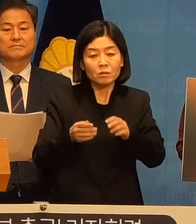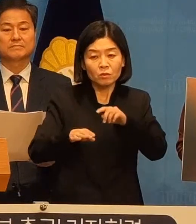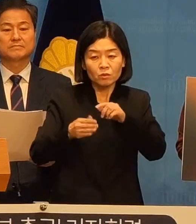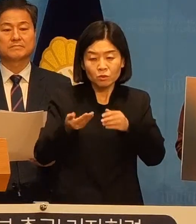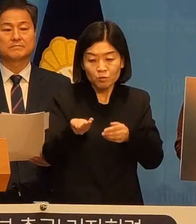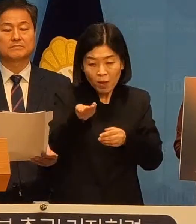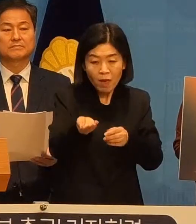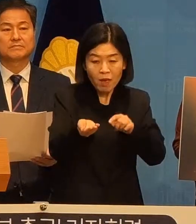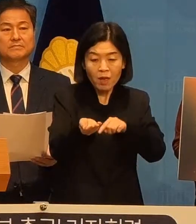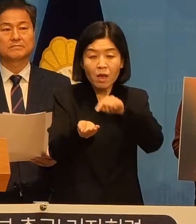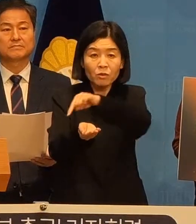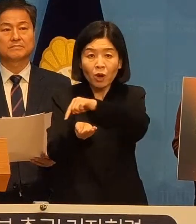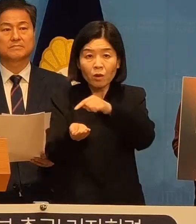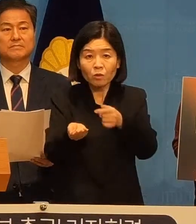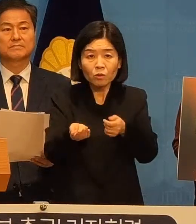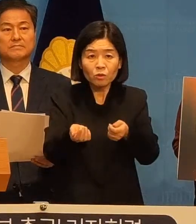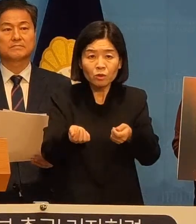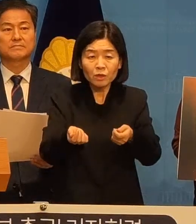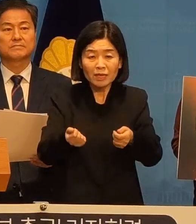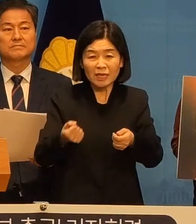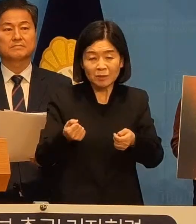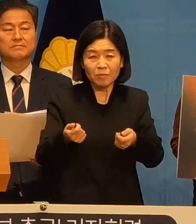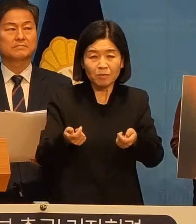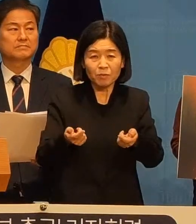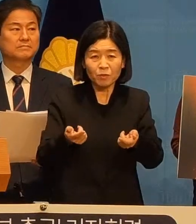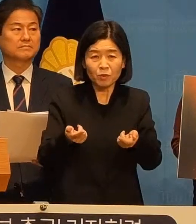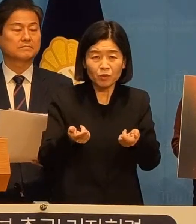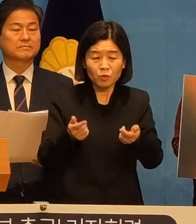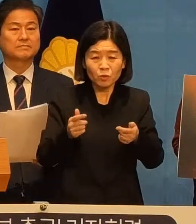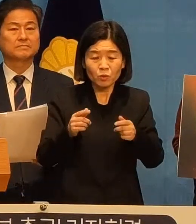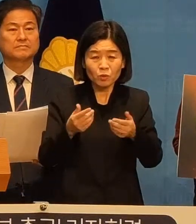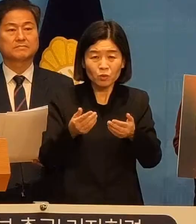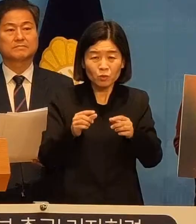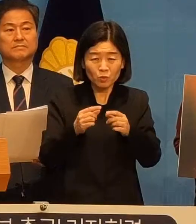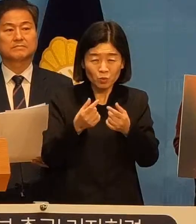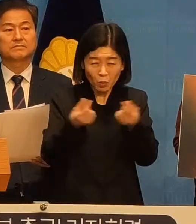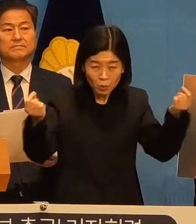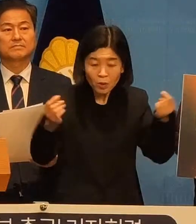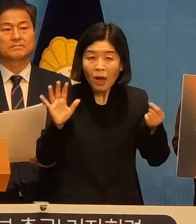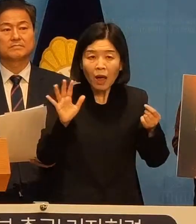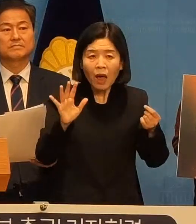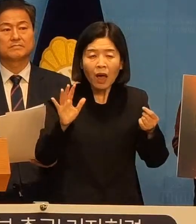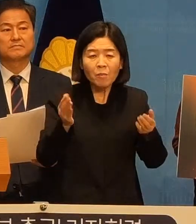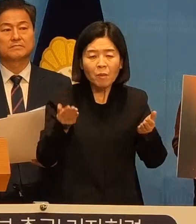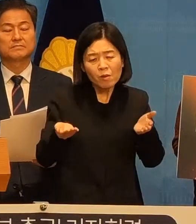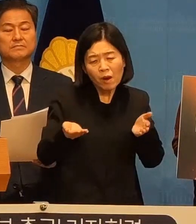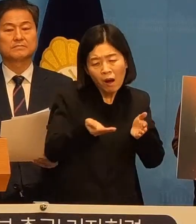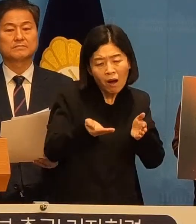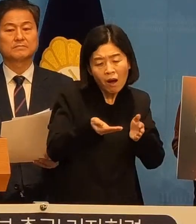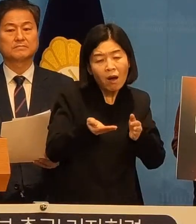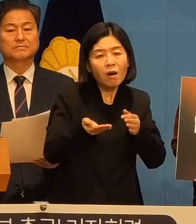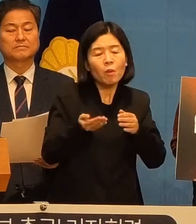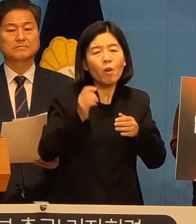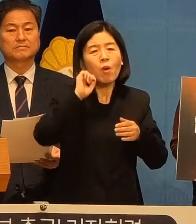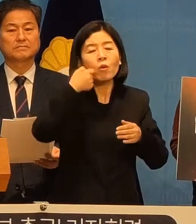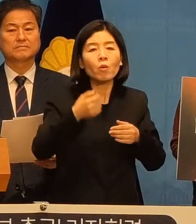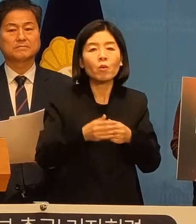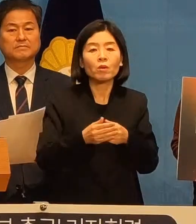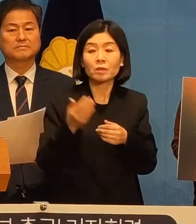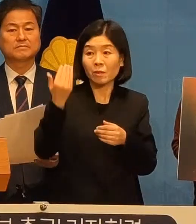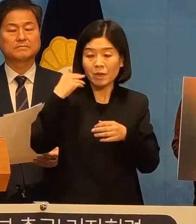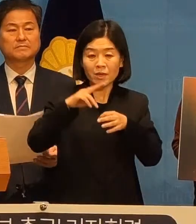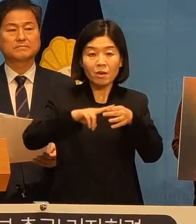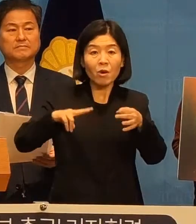동등하게 나지 않는 경우에는 제어를 하기가 굉장히 어렵습니다. 그래서 얼마 전에 여의도